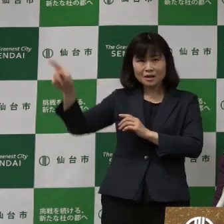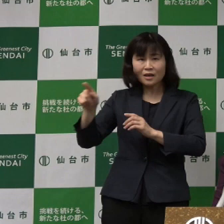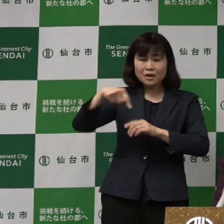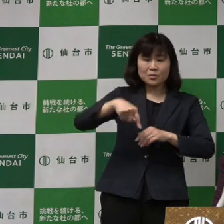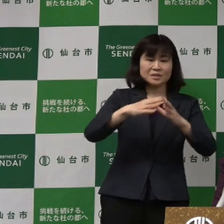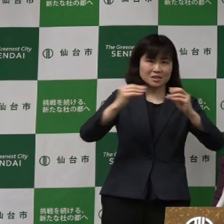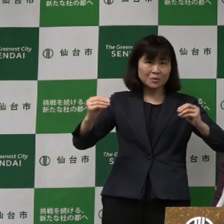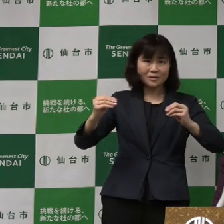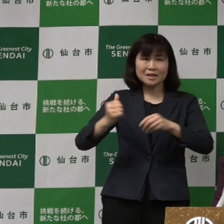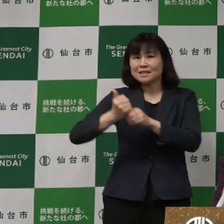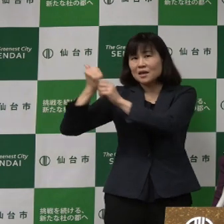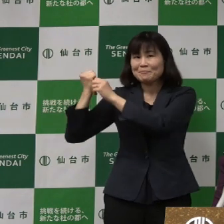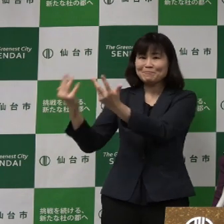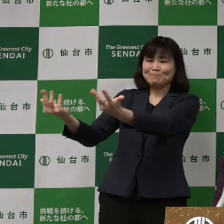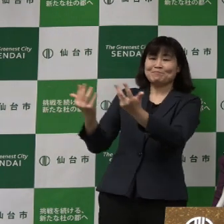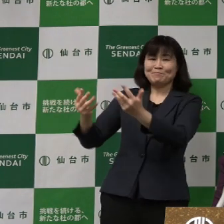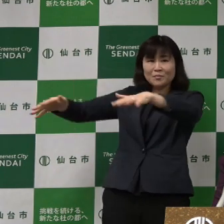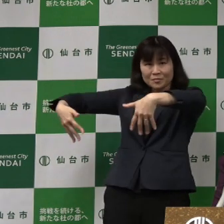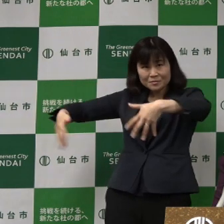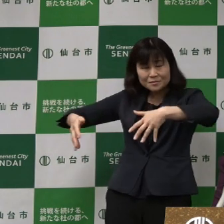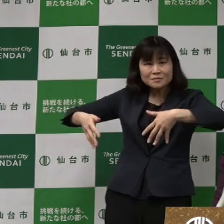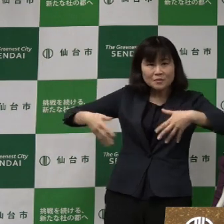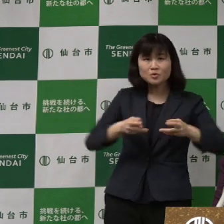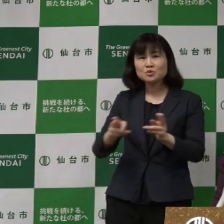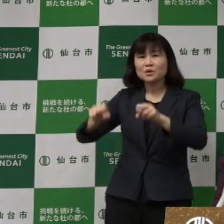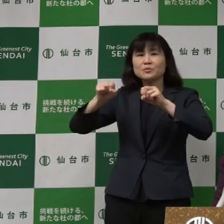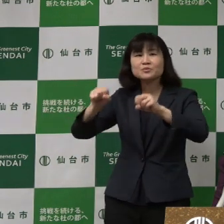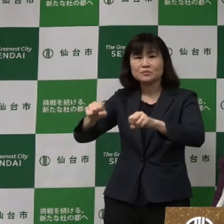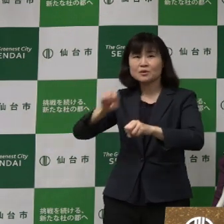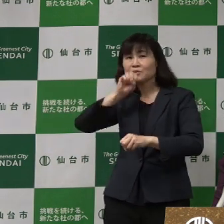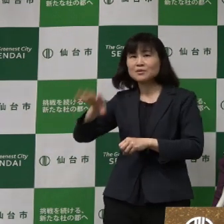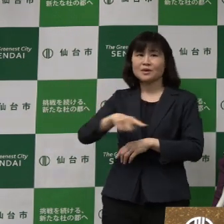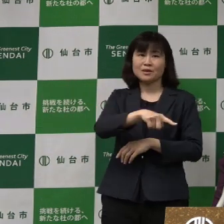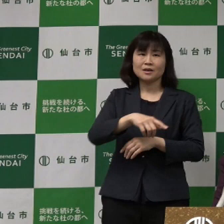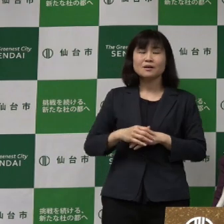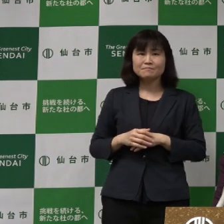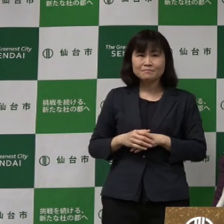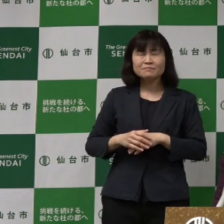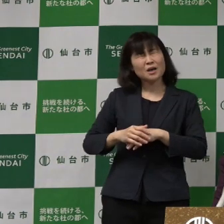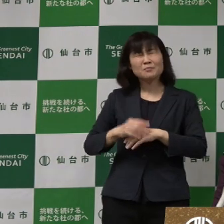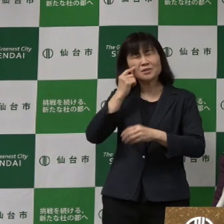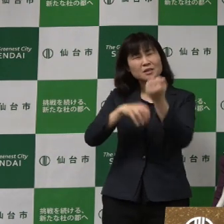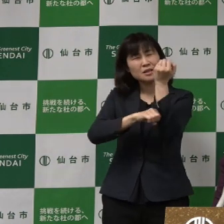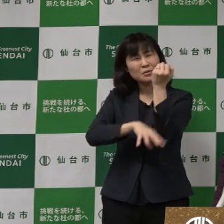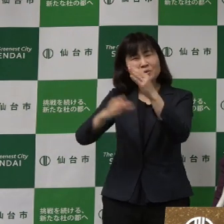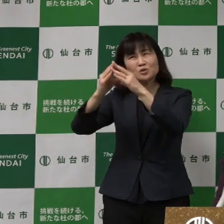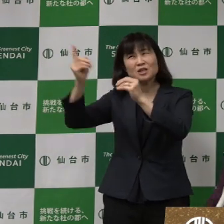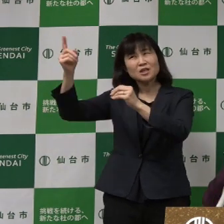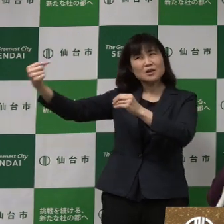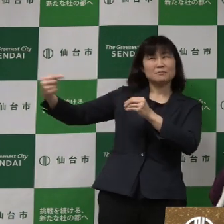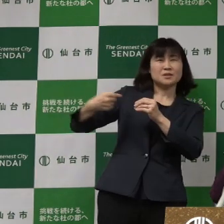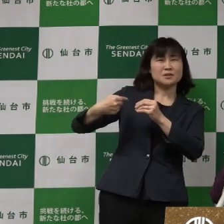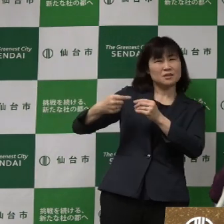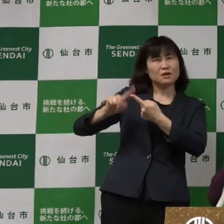しているんだというお話ありましたけれども、これ大体、政府の要請によるんでしょうかね、何人くらい受